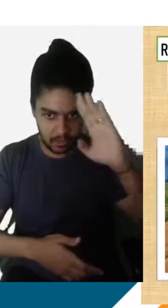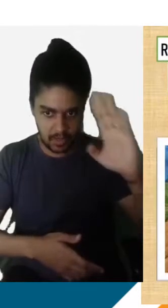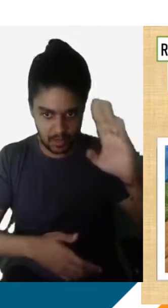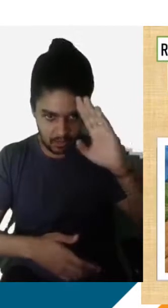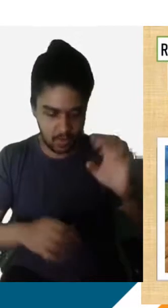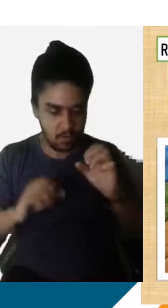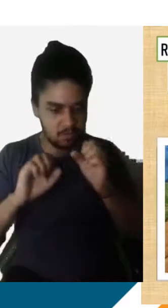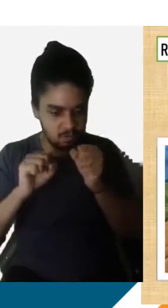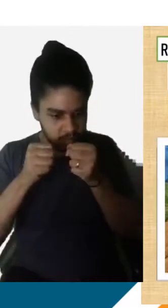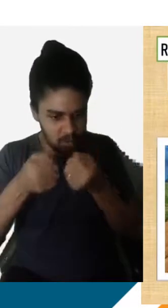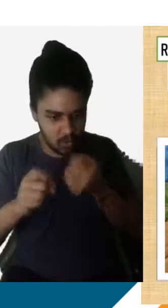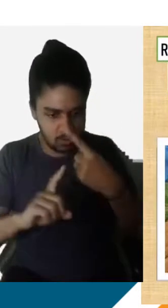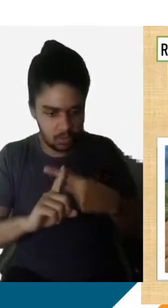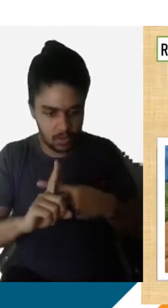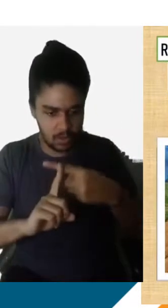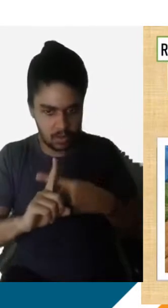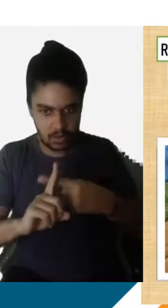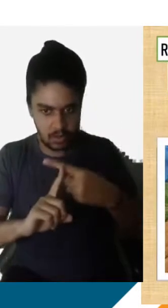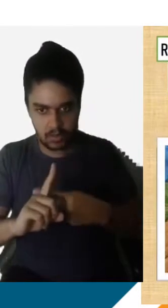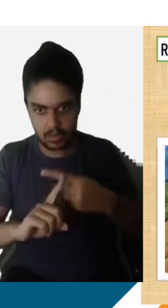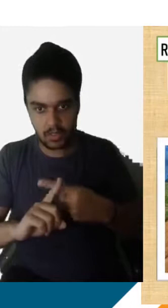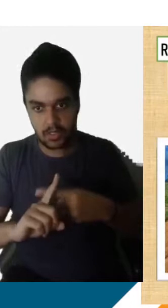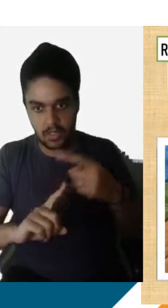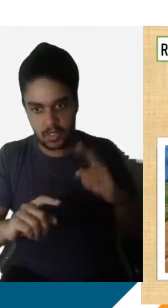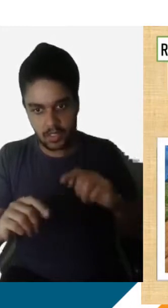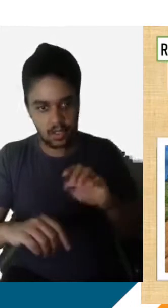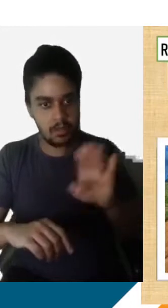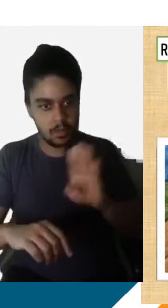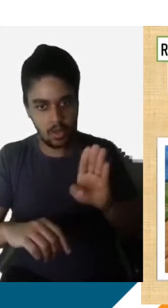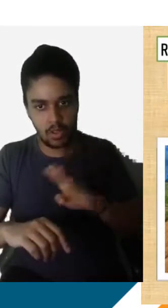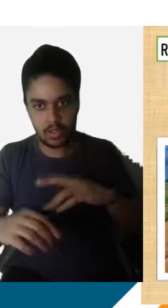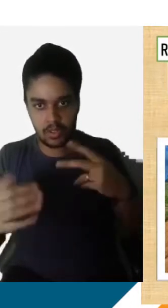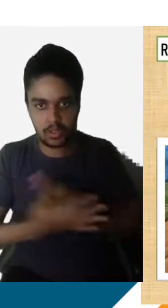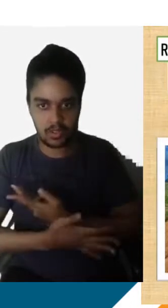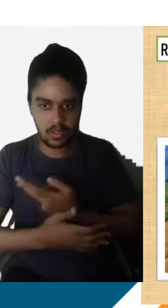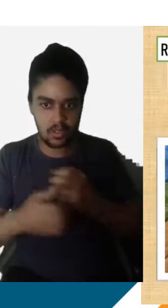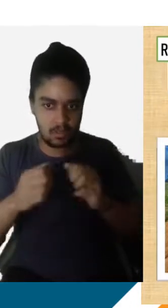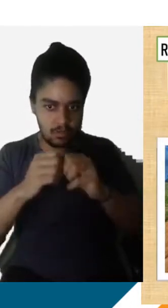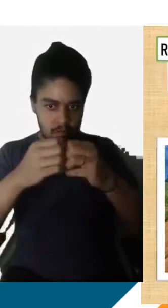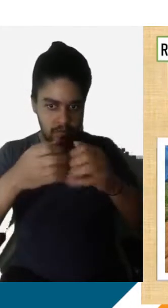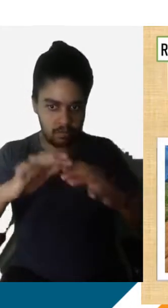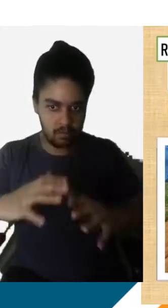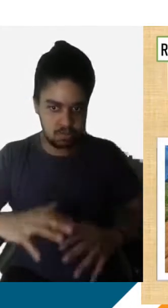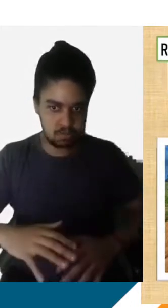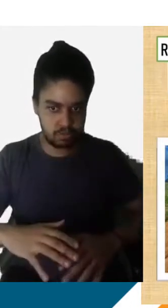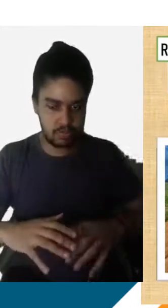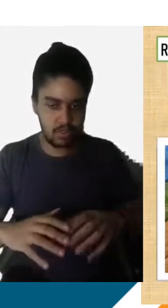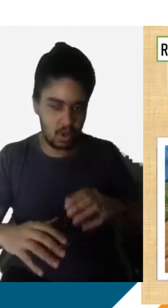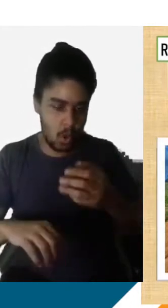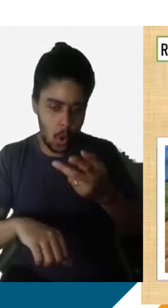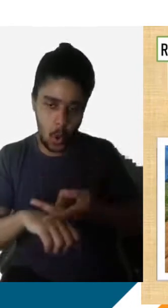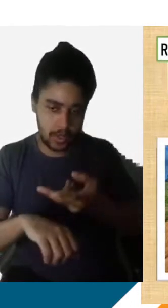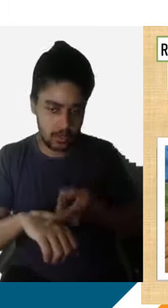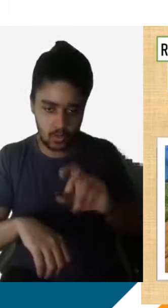pela pressão, pela temperatura. E o intemperismo biológico ocorre com a decomposição, a deterioração